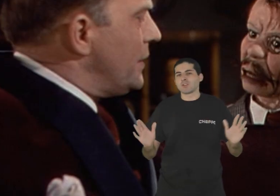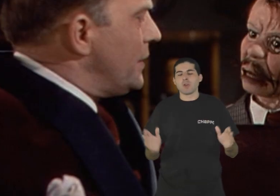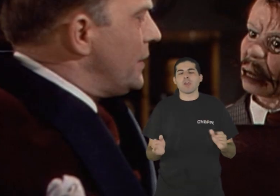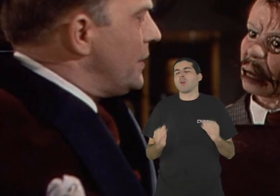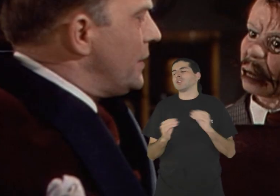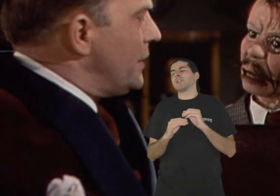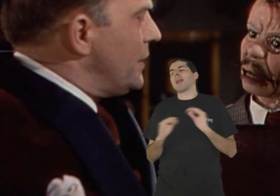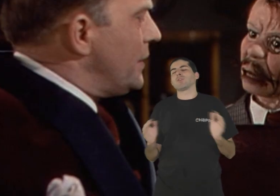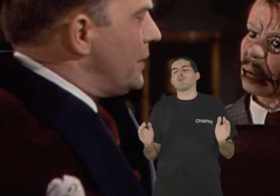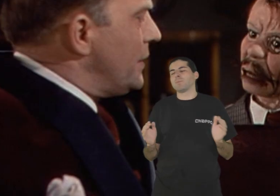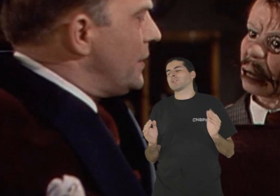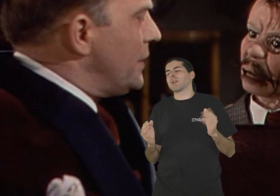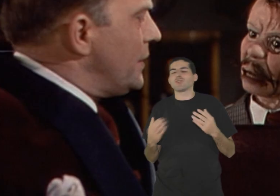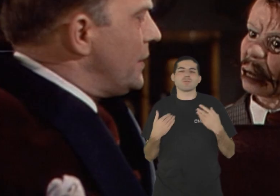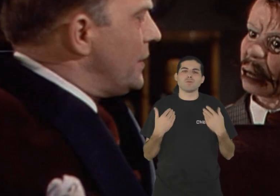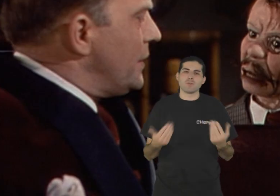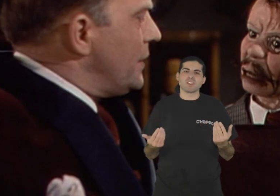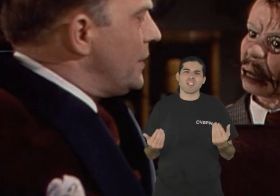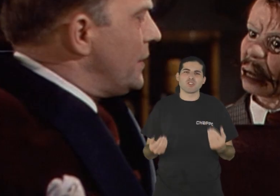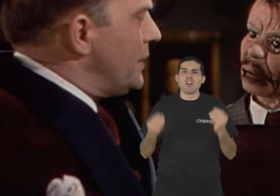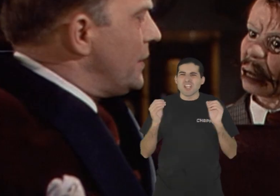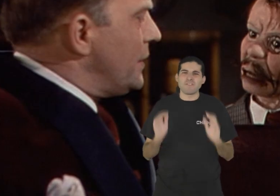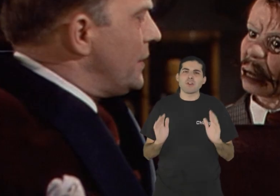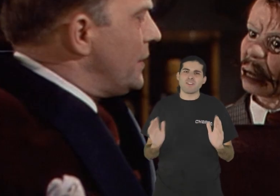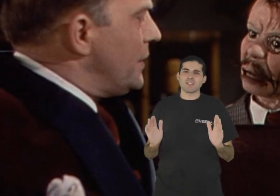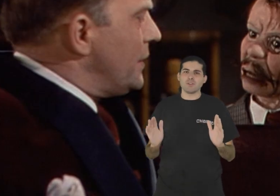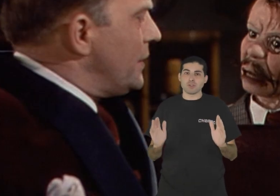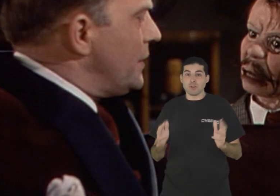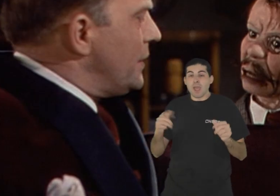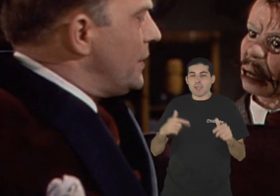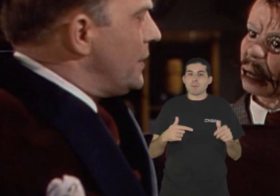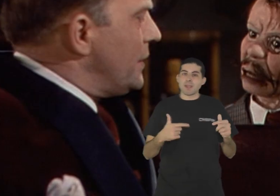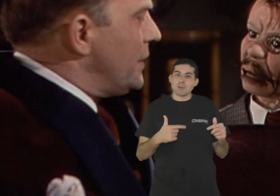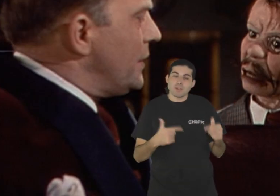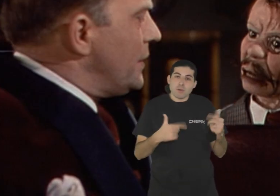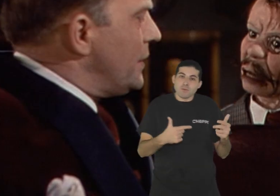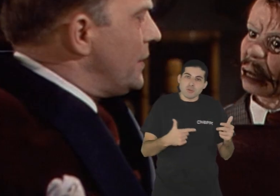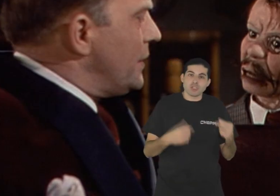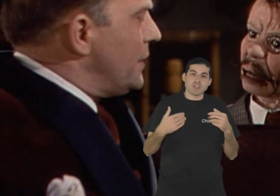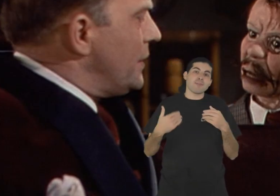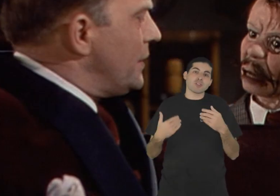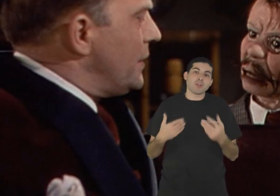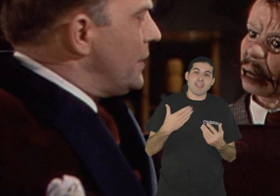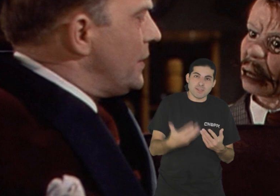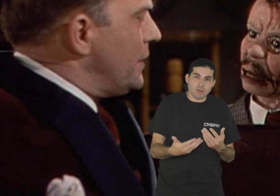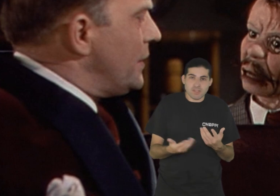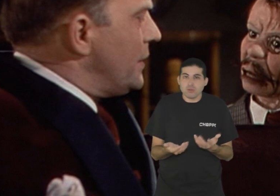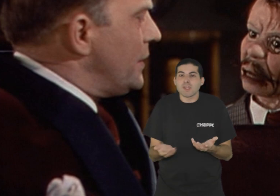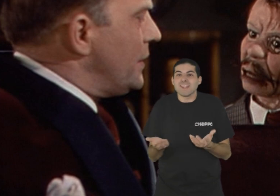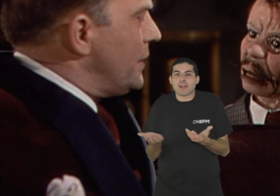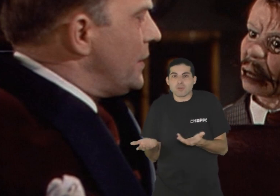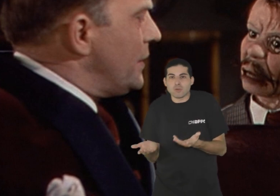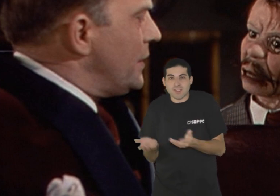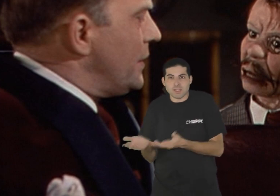l'ho visto e ho odiato quel personaggio con tutto me stesso. Davvero fastidioso. Anche perché le loro voci non servono solo da intro,